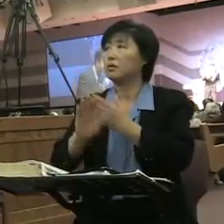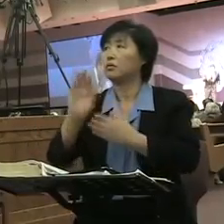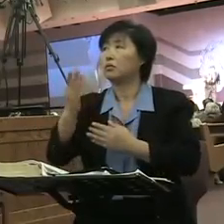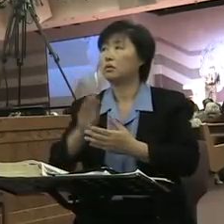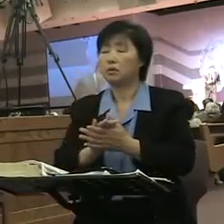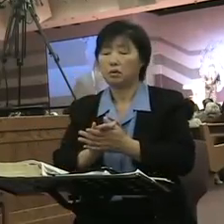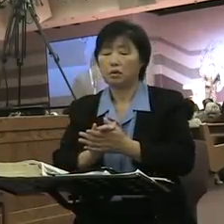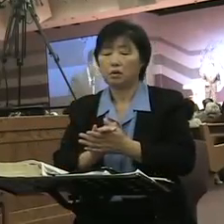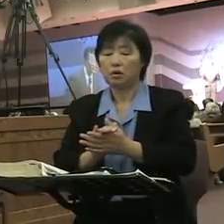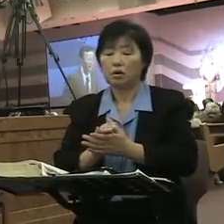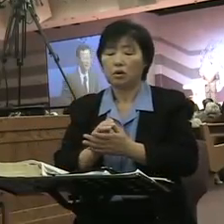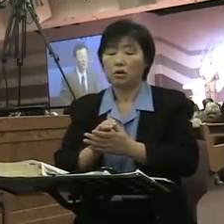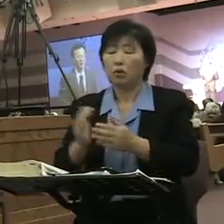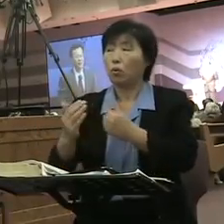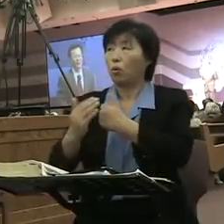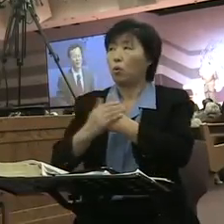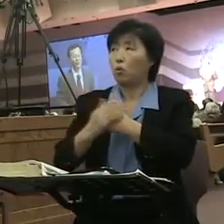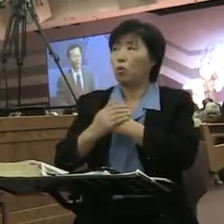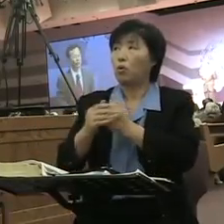그분의 공로 의지하며